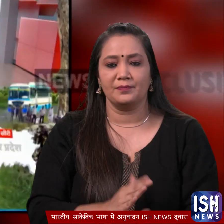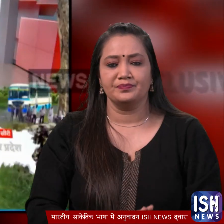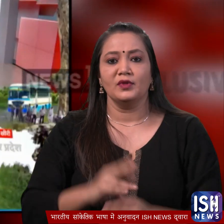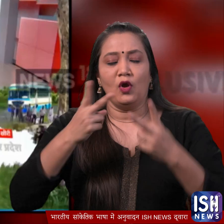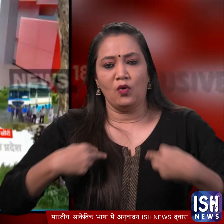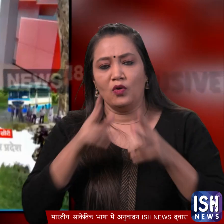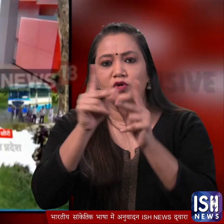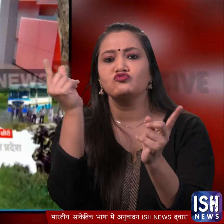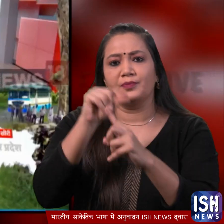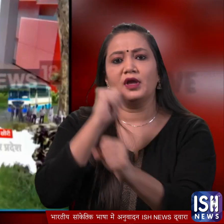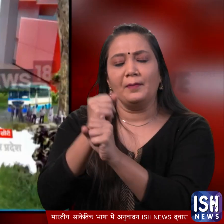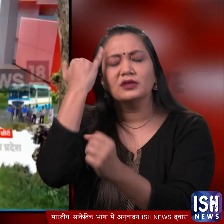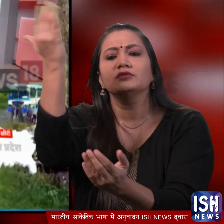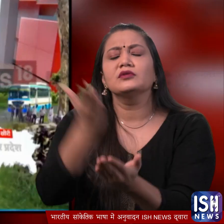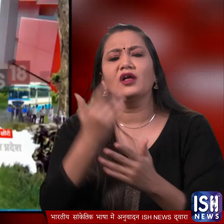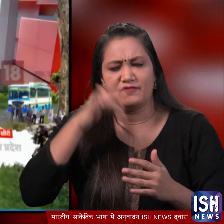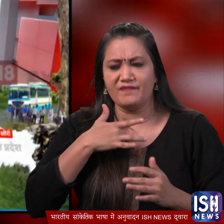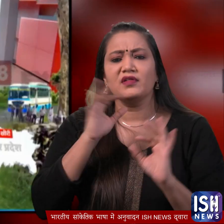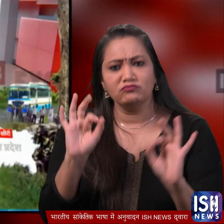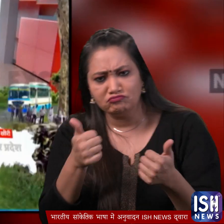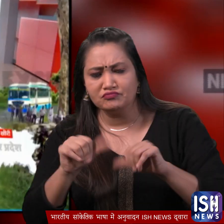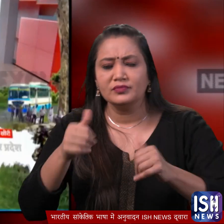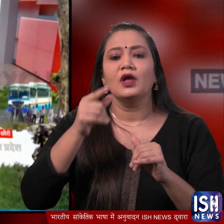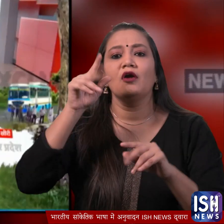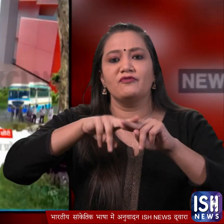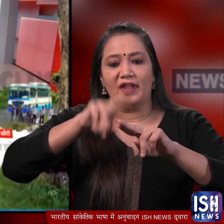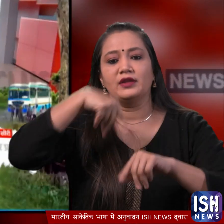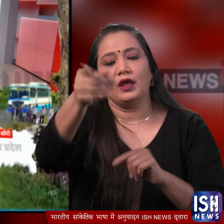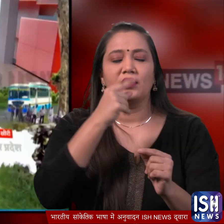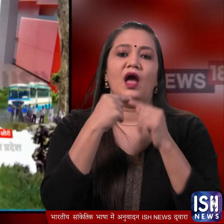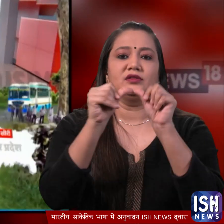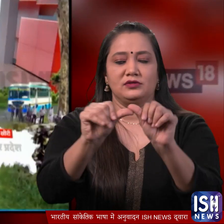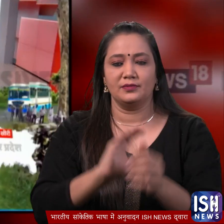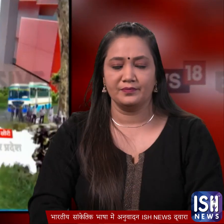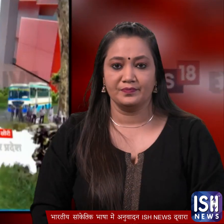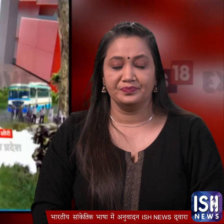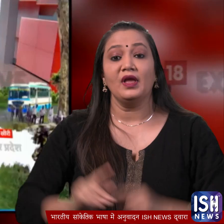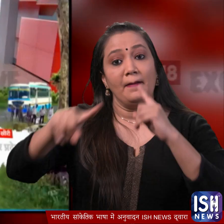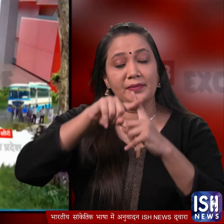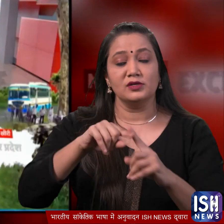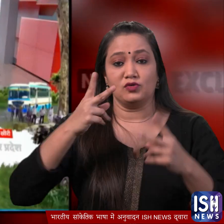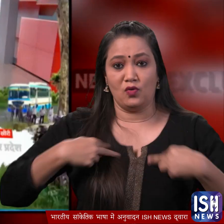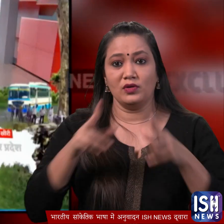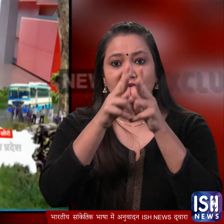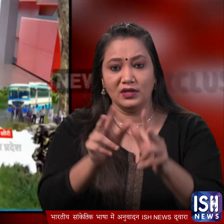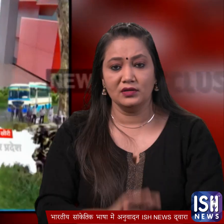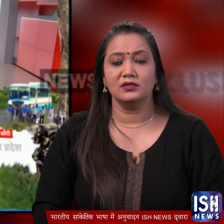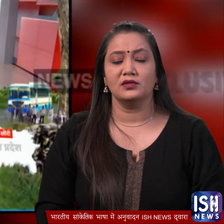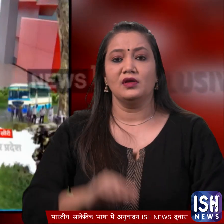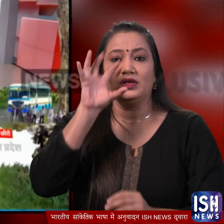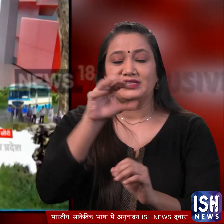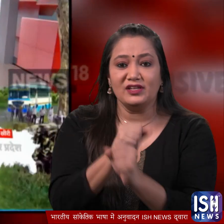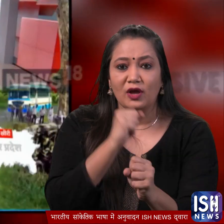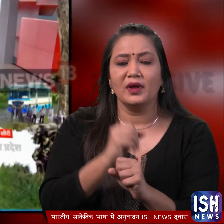अदालत ने उत्तर प्रदेश सरकार से भी राय मांगी, जो राज्य सरकार शुक्रवार को होने वाली सुनवाई में देगी। इतना ही नहीं, कोर्ट ने इस मामले में